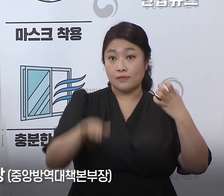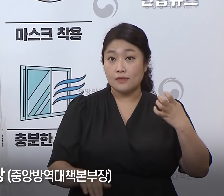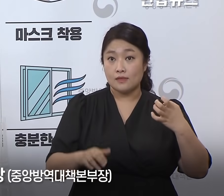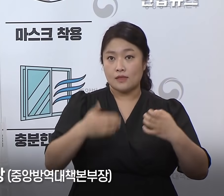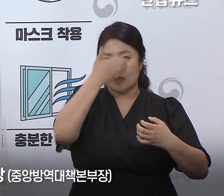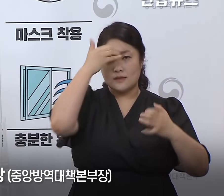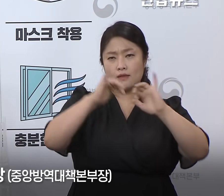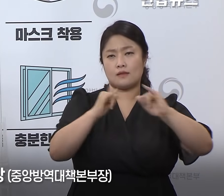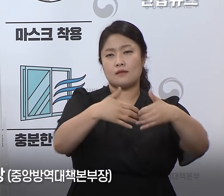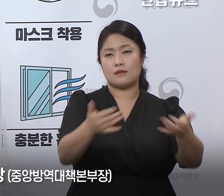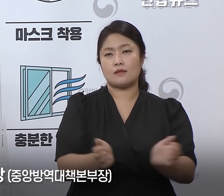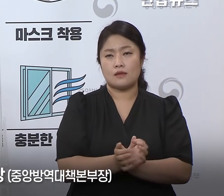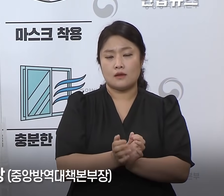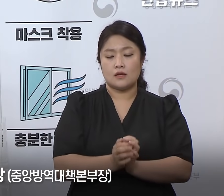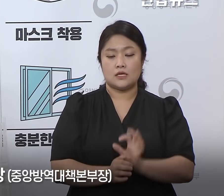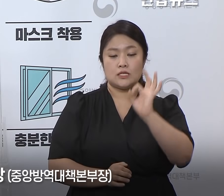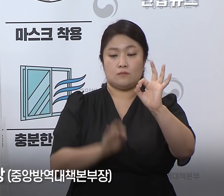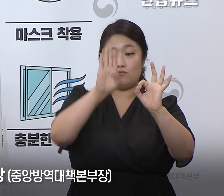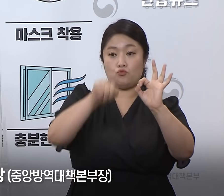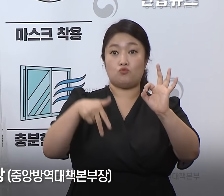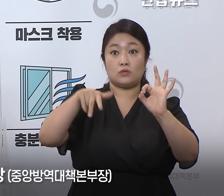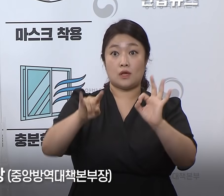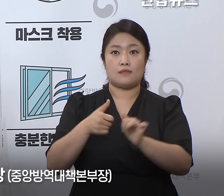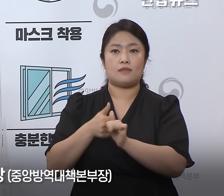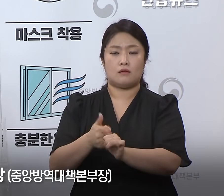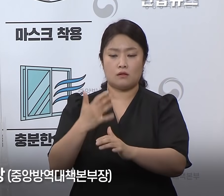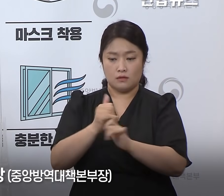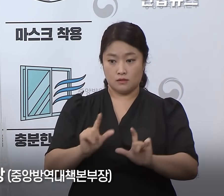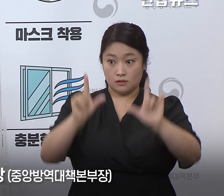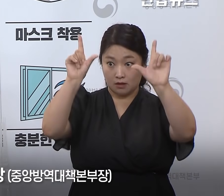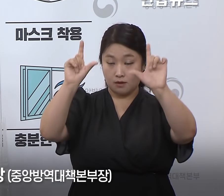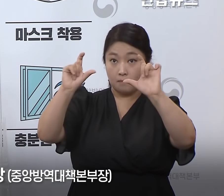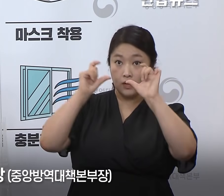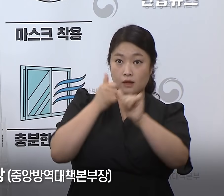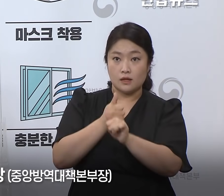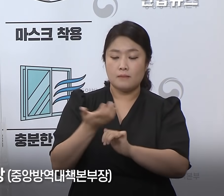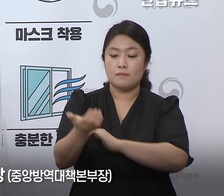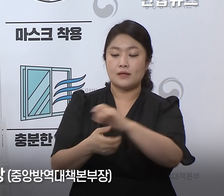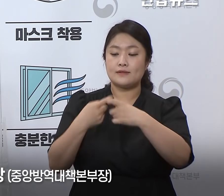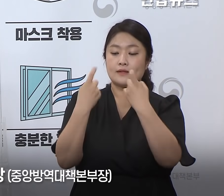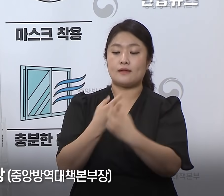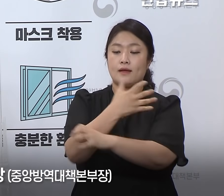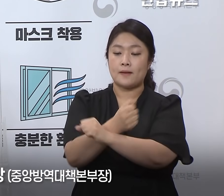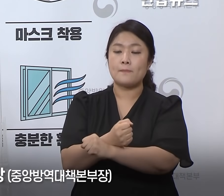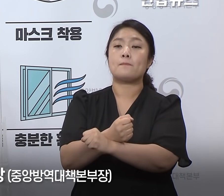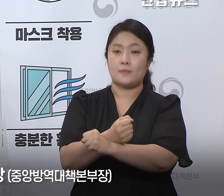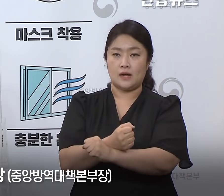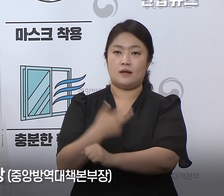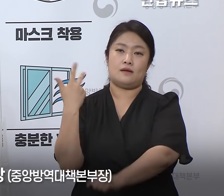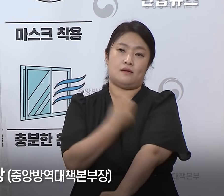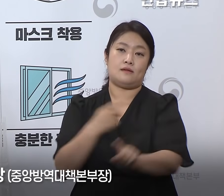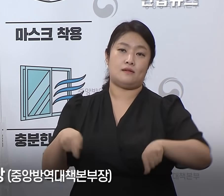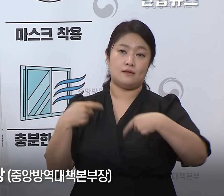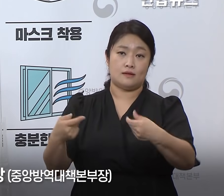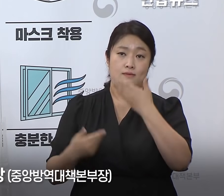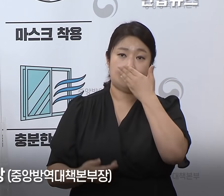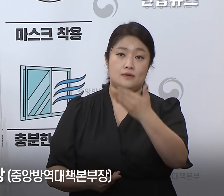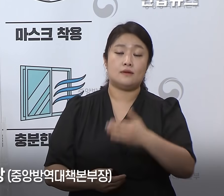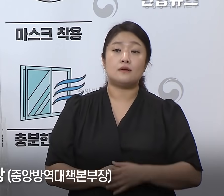대해서는 10부 제 따라 정해진 날짜에 개별 4잔 예약 후에 접종을 실시합니다